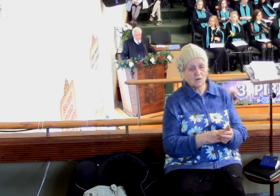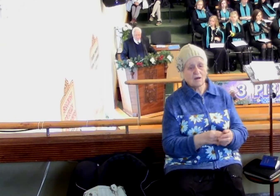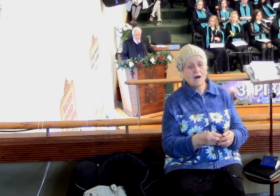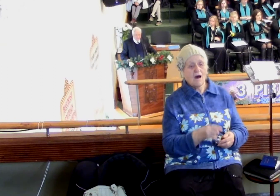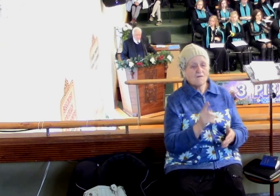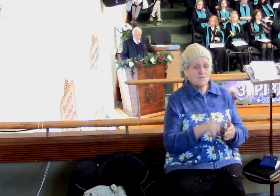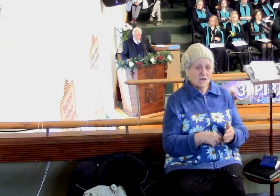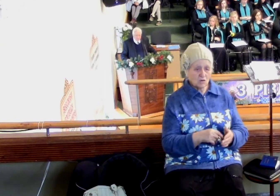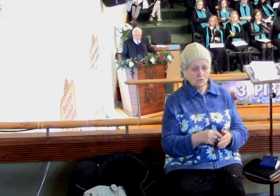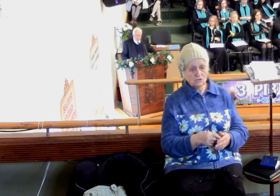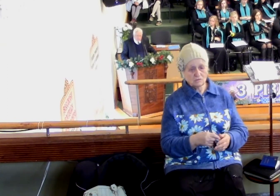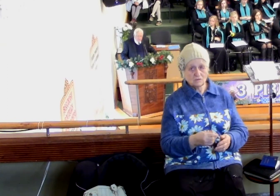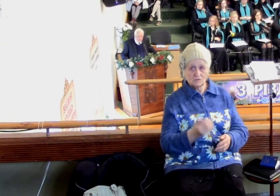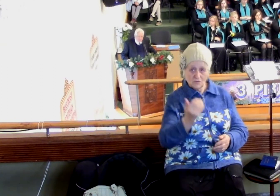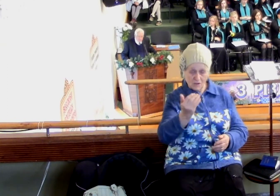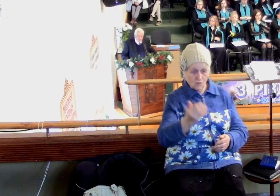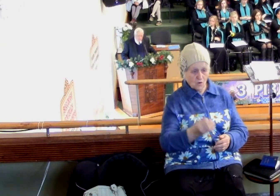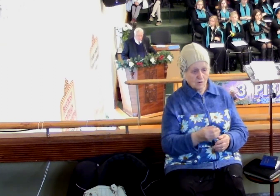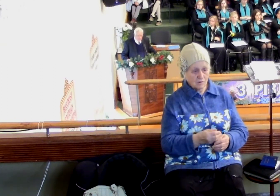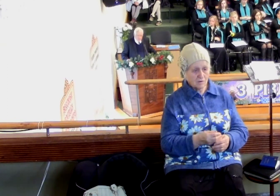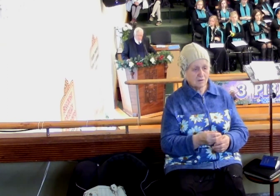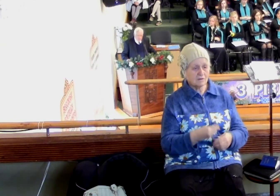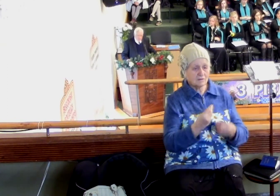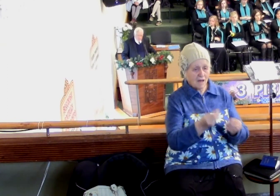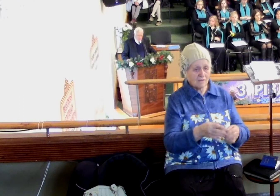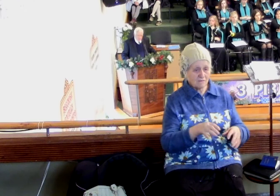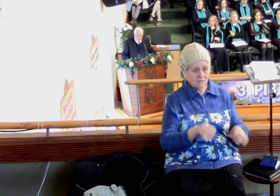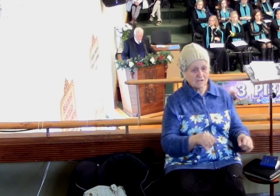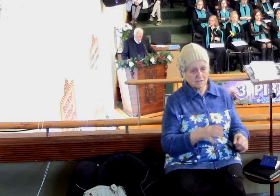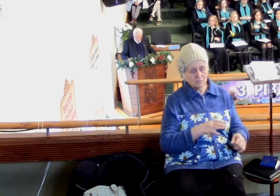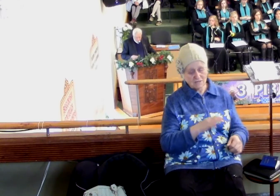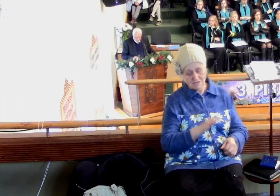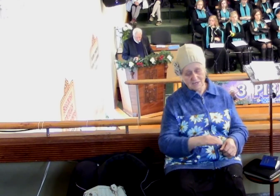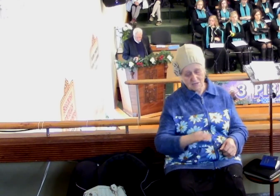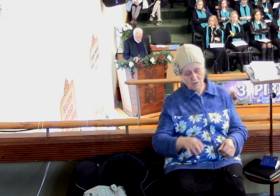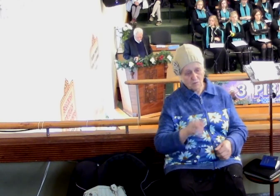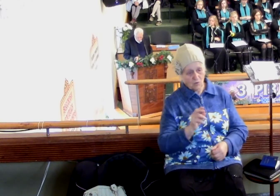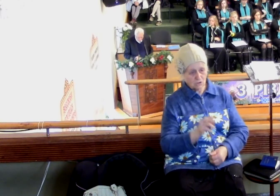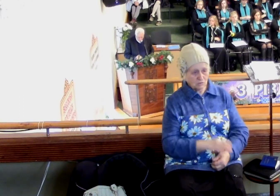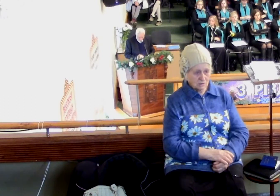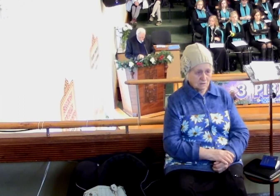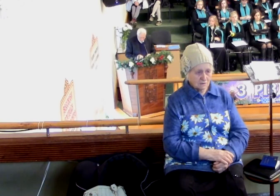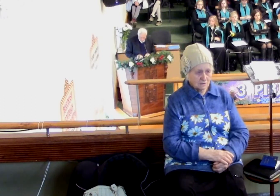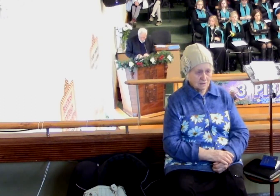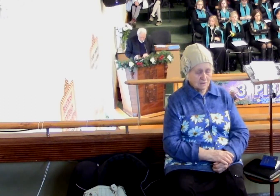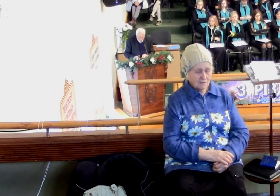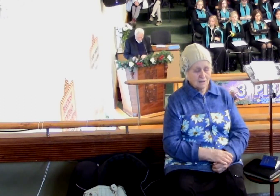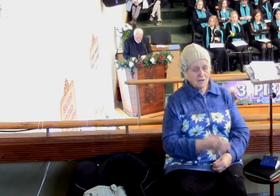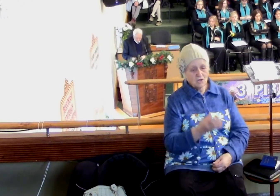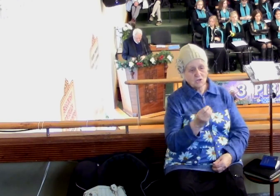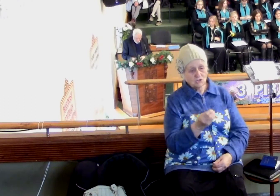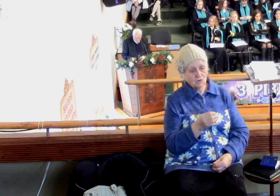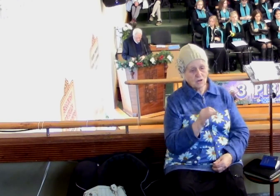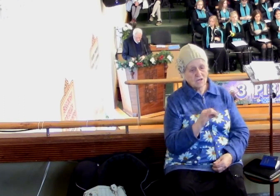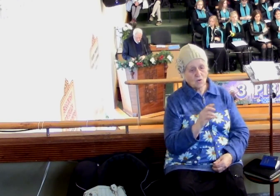быть детьми, детьми Божиими. И мы читаем еще Евангелие от